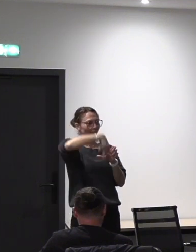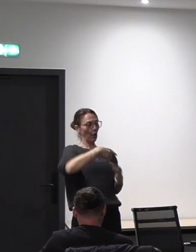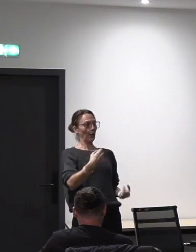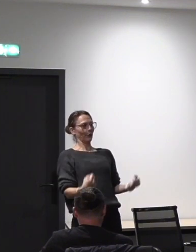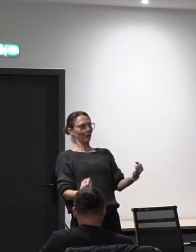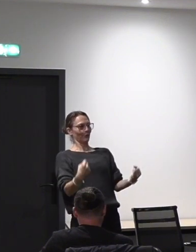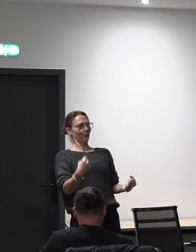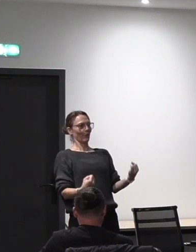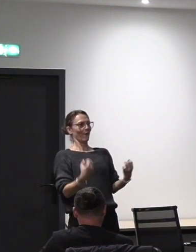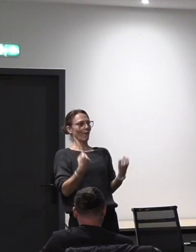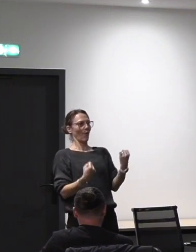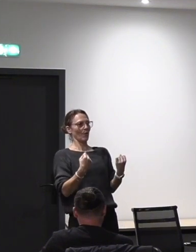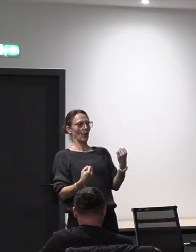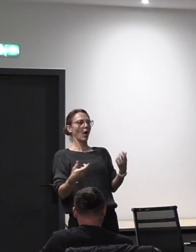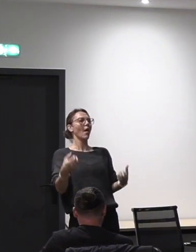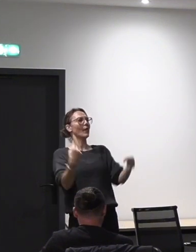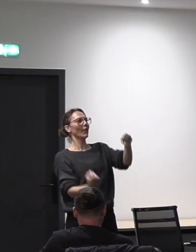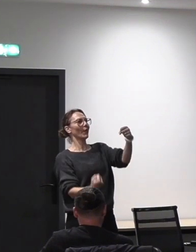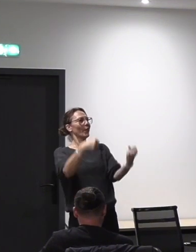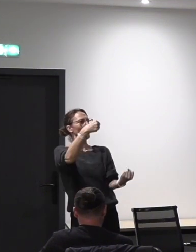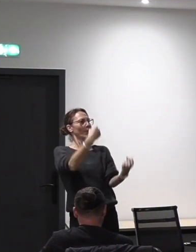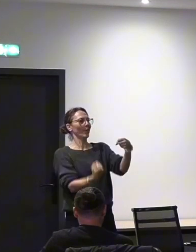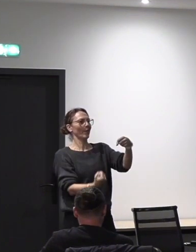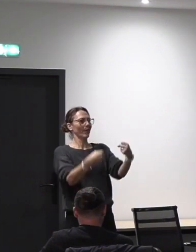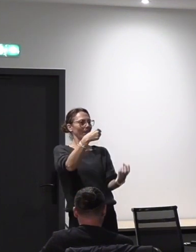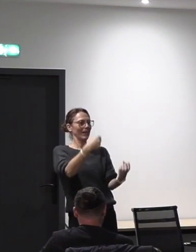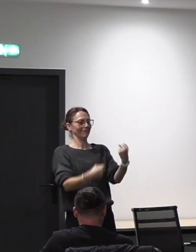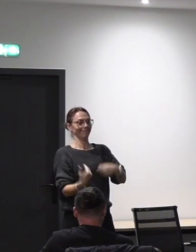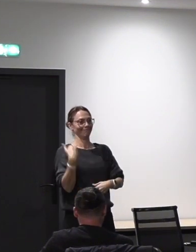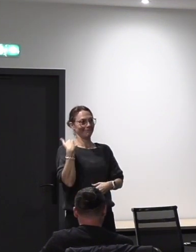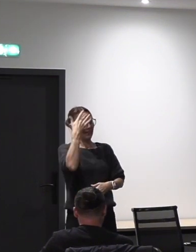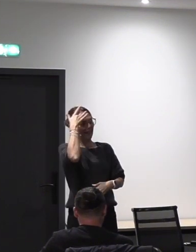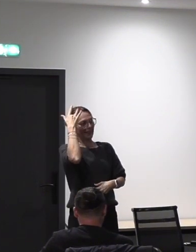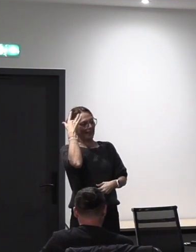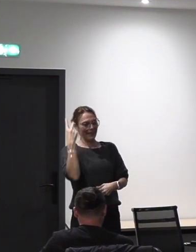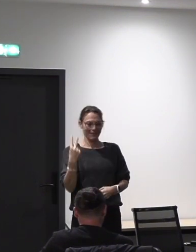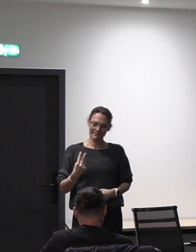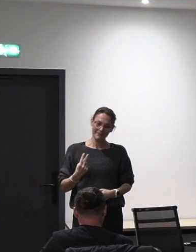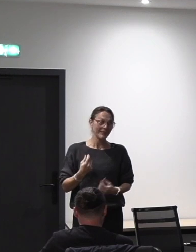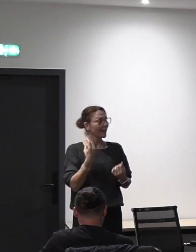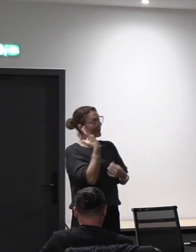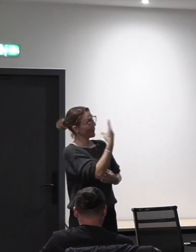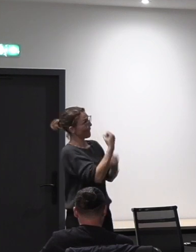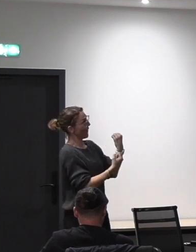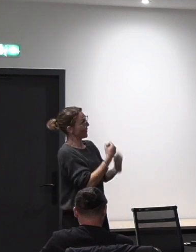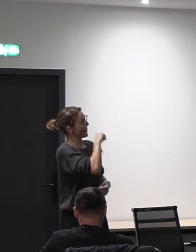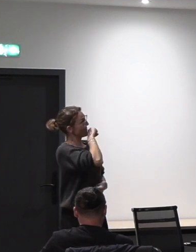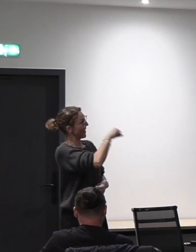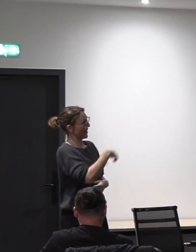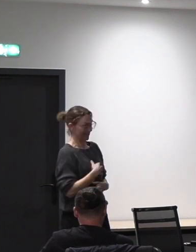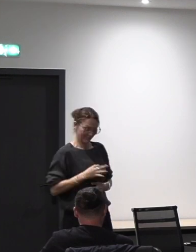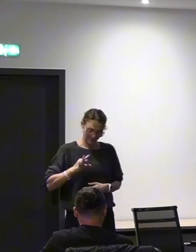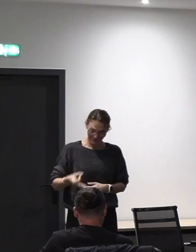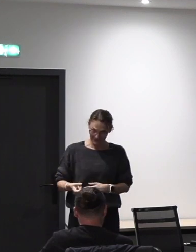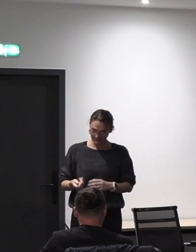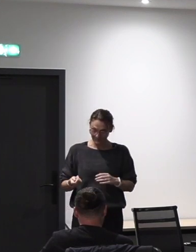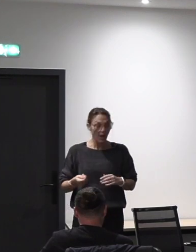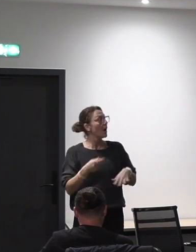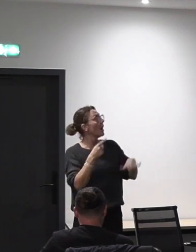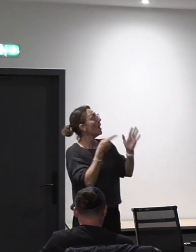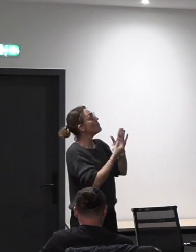sur ma voiture, il tourne le volant. Hein. Et il m'a dit cet été... Ta voiture, elle me plaît beaucoup. Hein. Je dis, bah oui, dès que tu es mort, tu me la